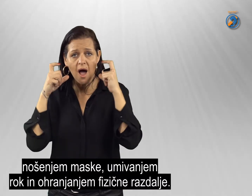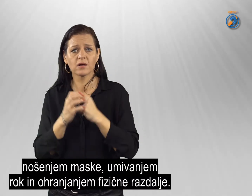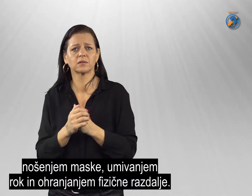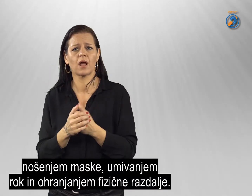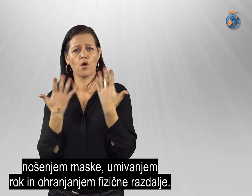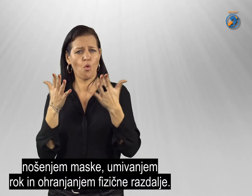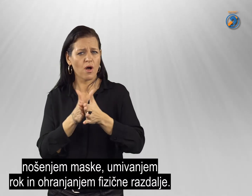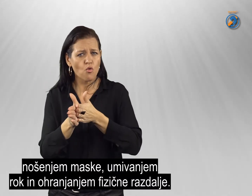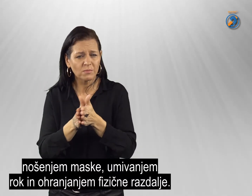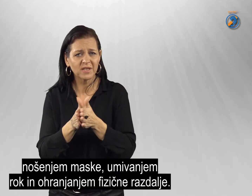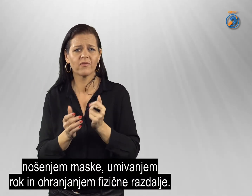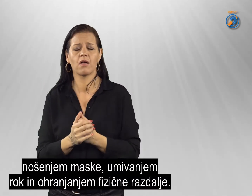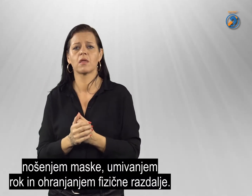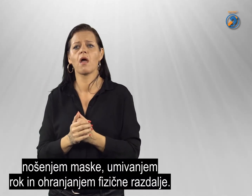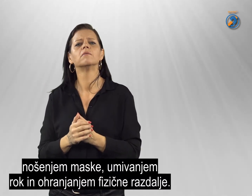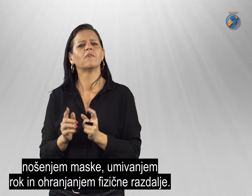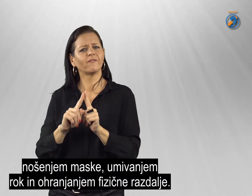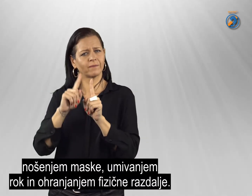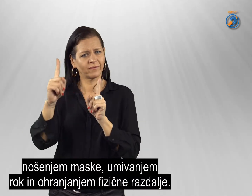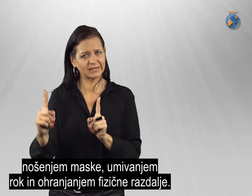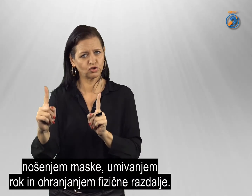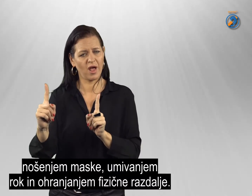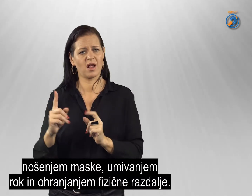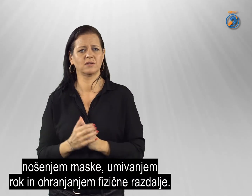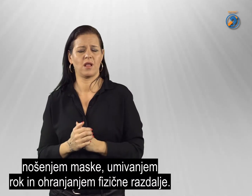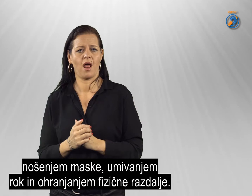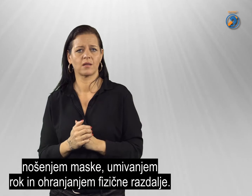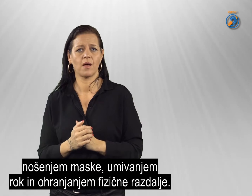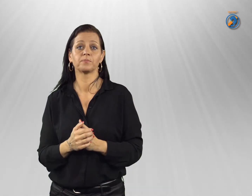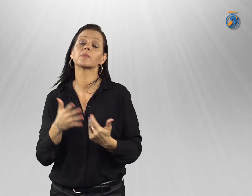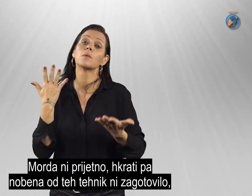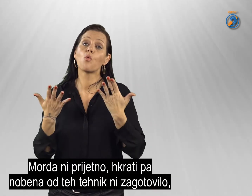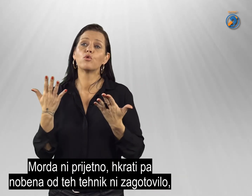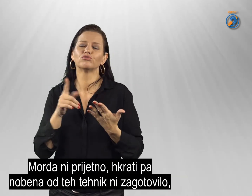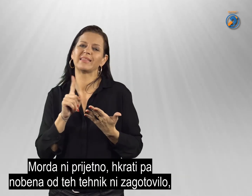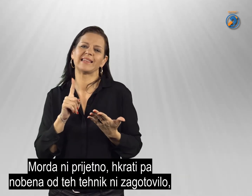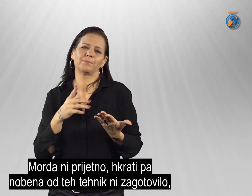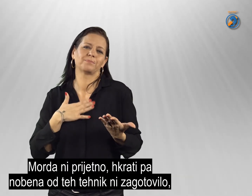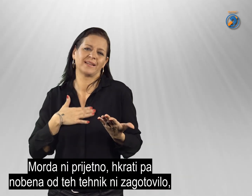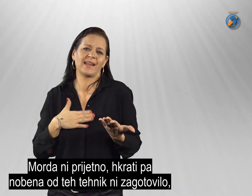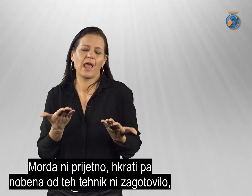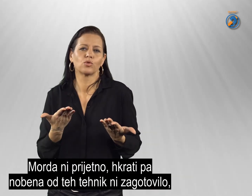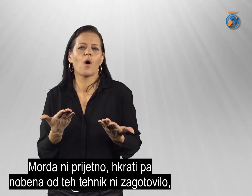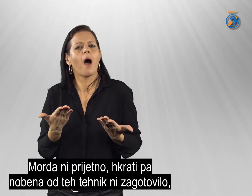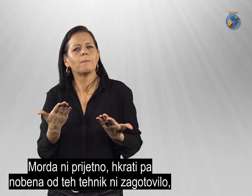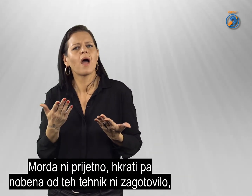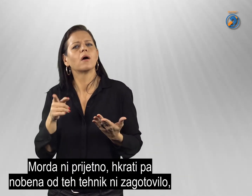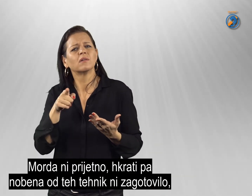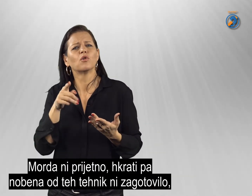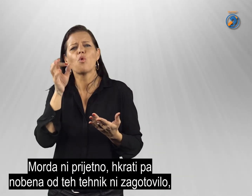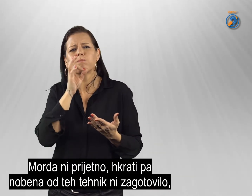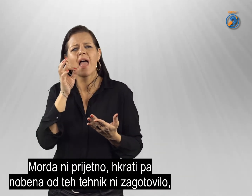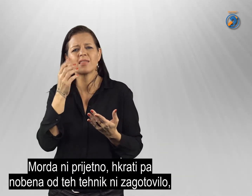Nošenjem maske, umivanjem rok in ohranjanjem fizične razdalje. Morda ni prijetno, hkrati pa nobena od